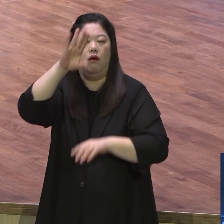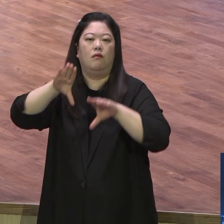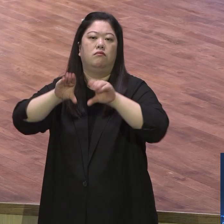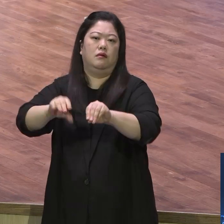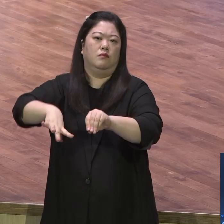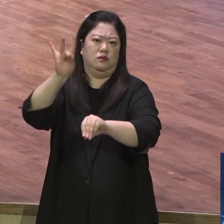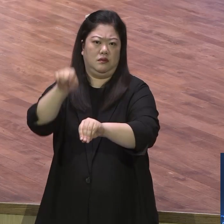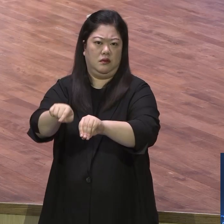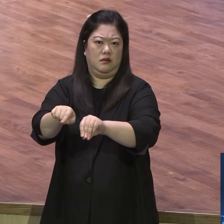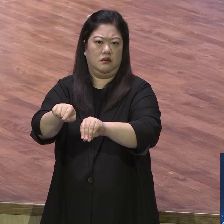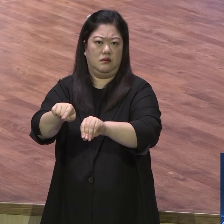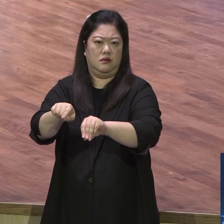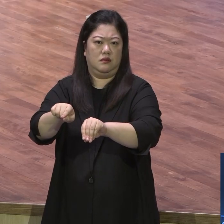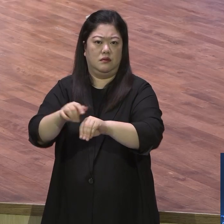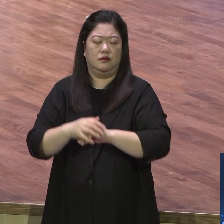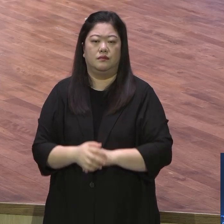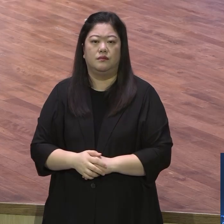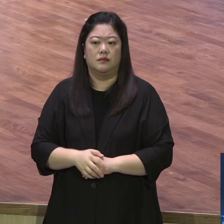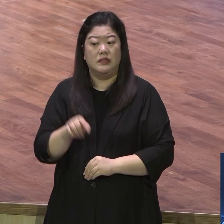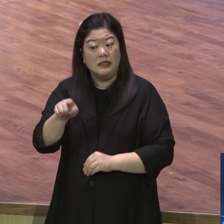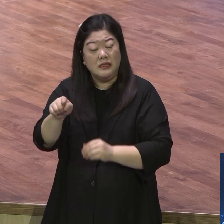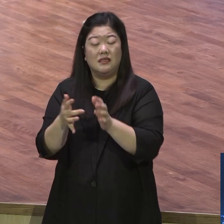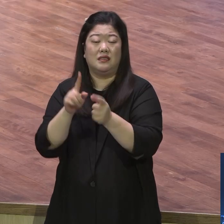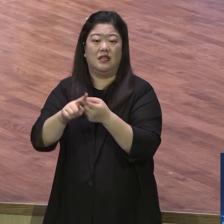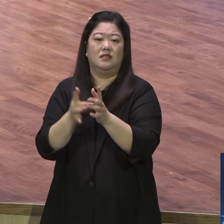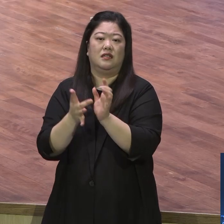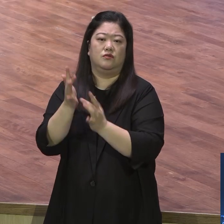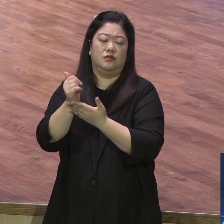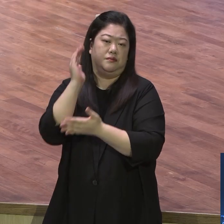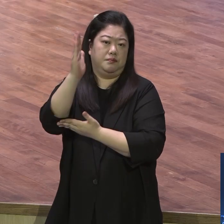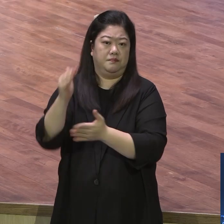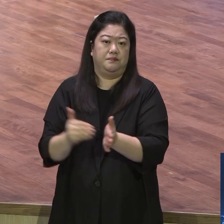영혼의 질병 그걸 예수님이 말씀하신 것